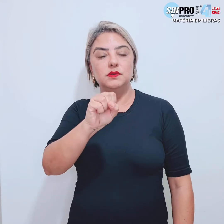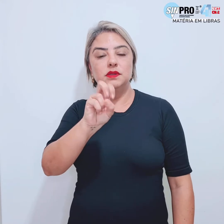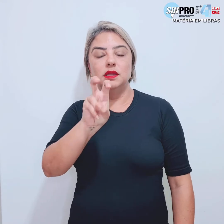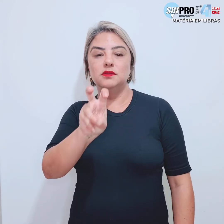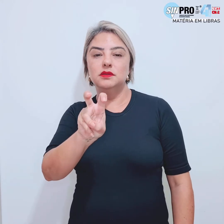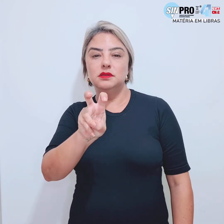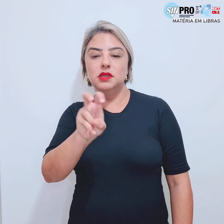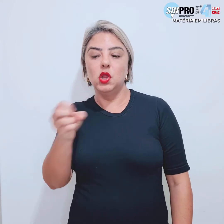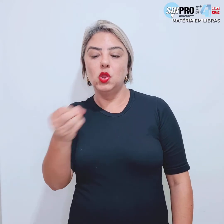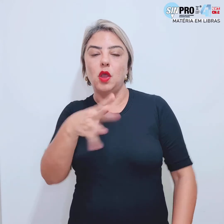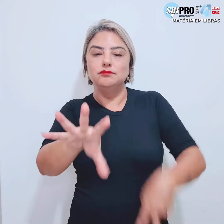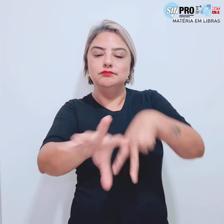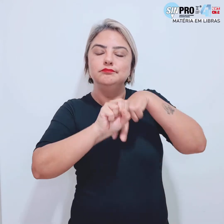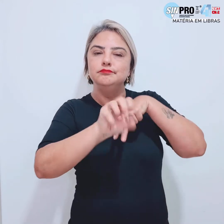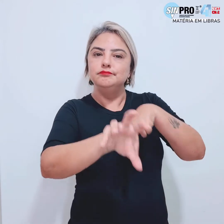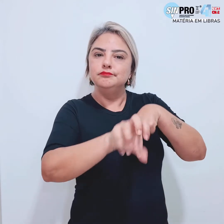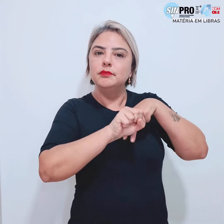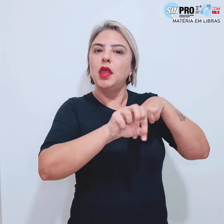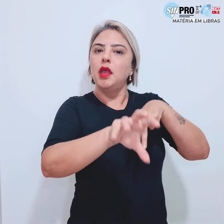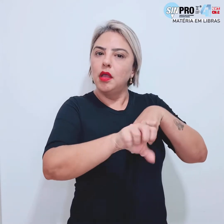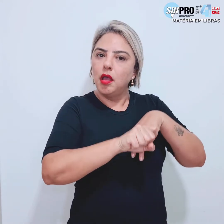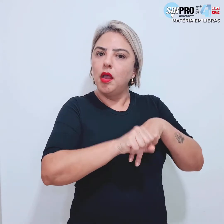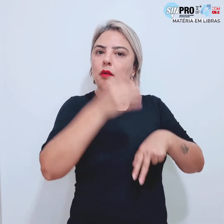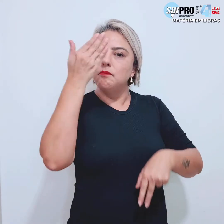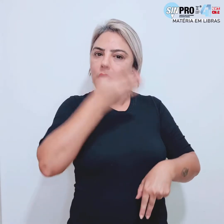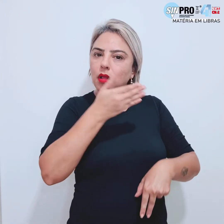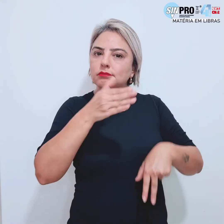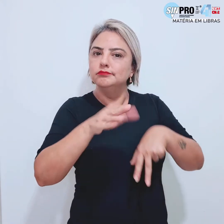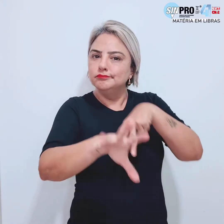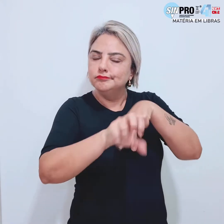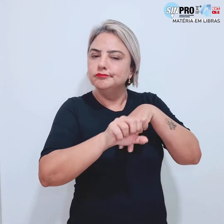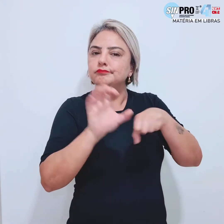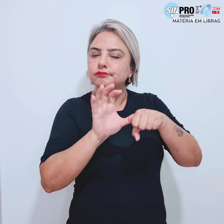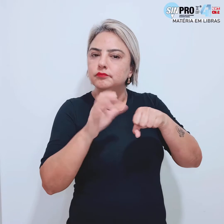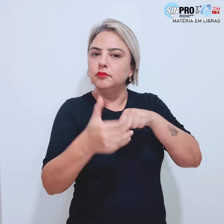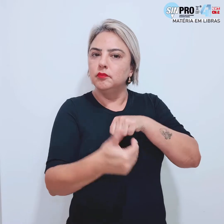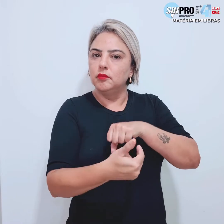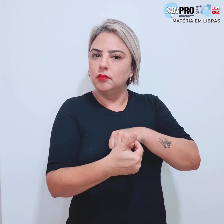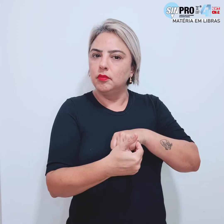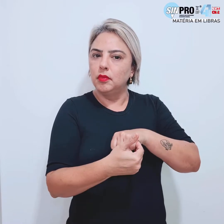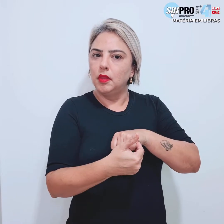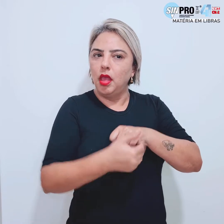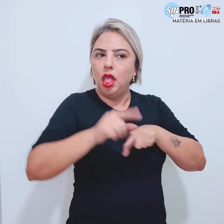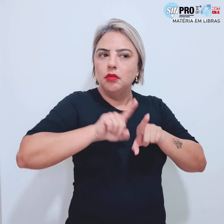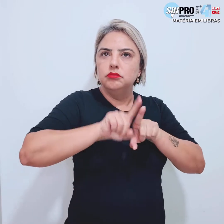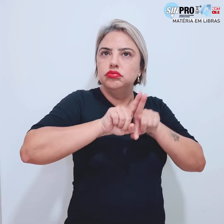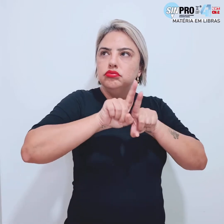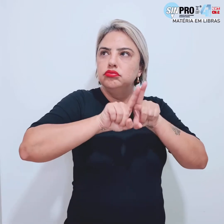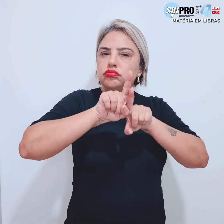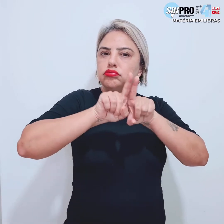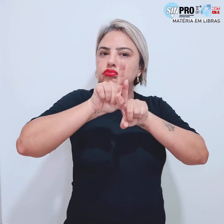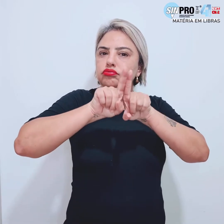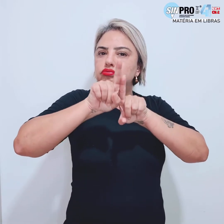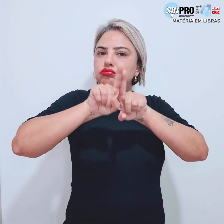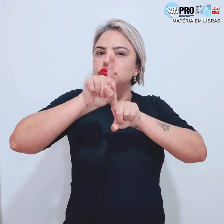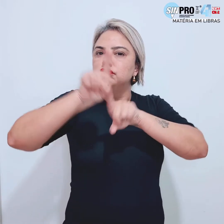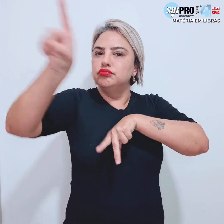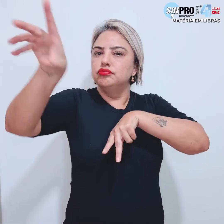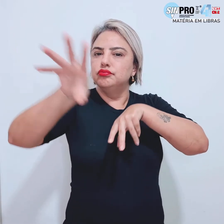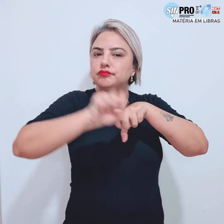1.805 novos casos confirmados de contaminação, com curva de contágio em crescimento